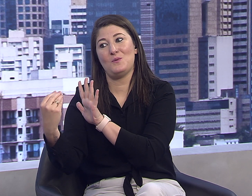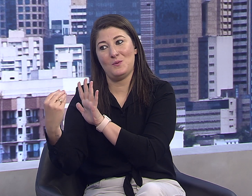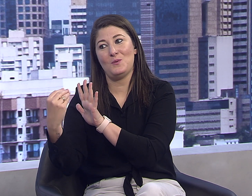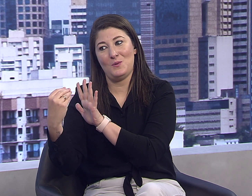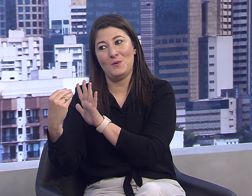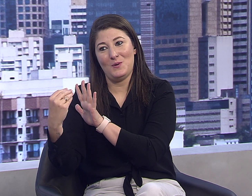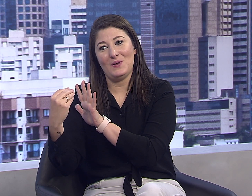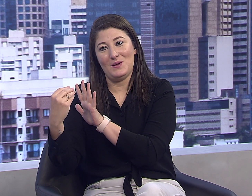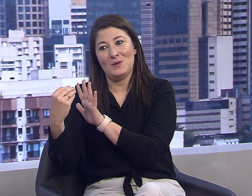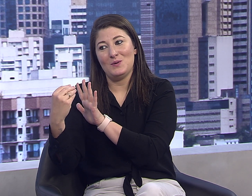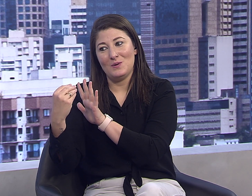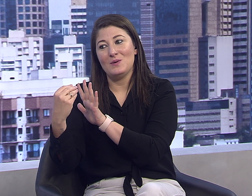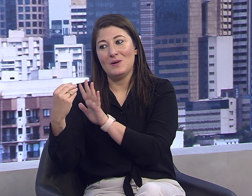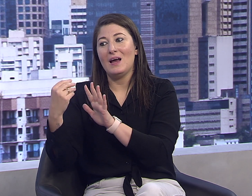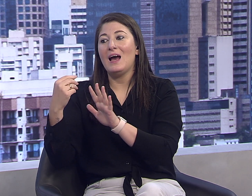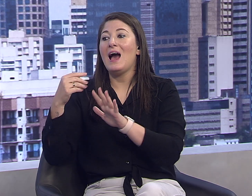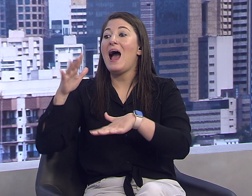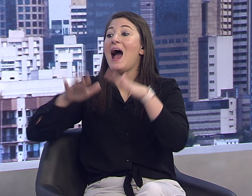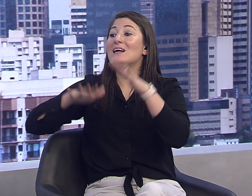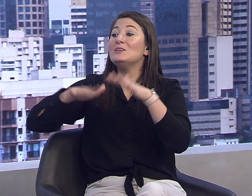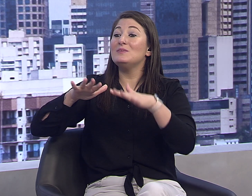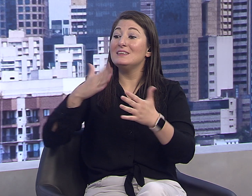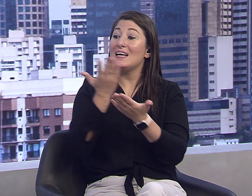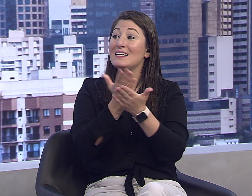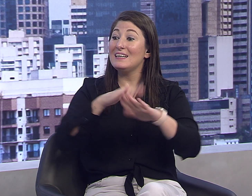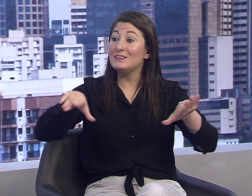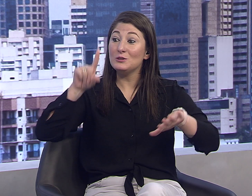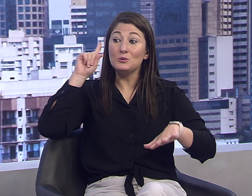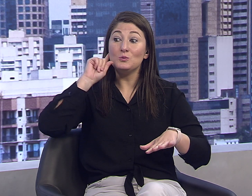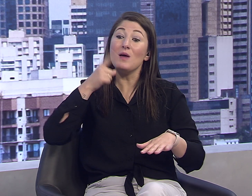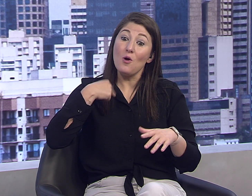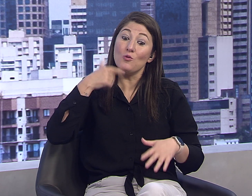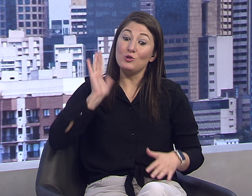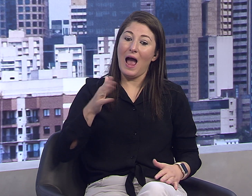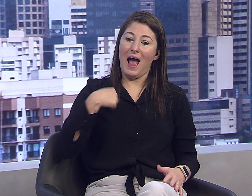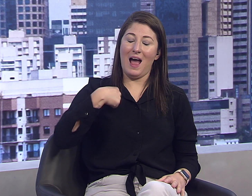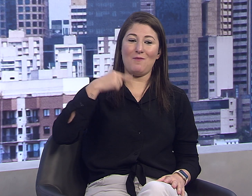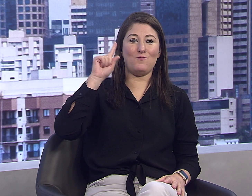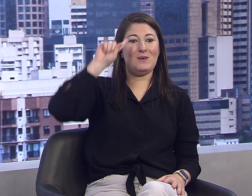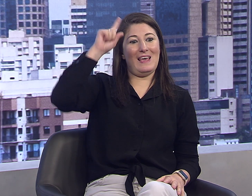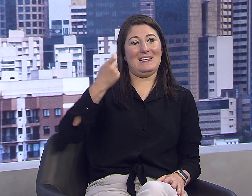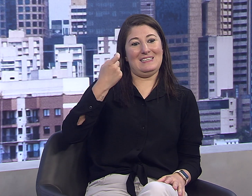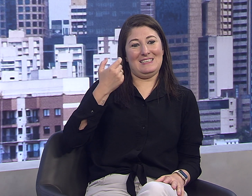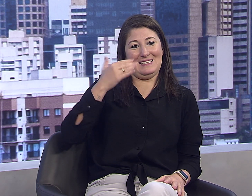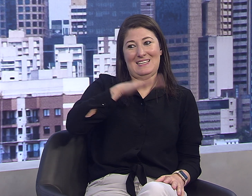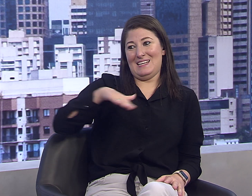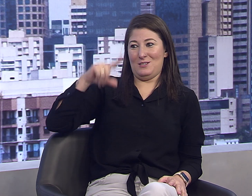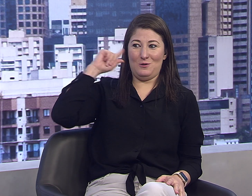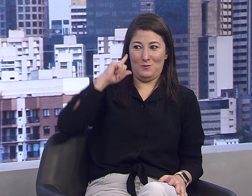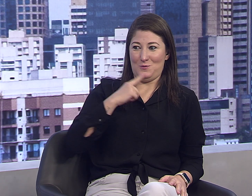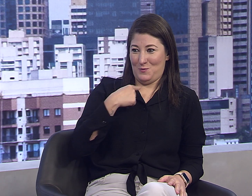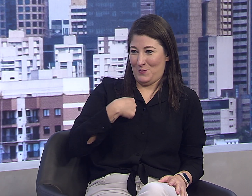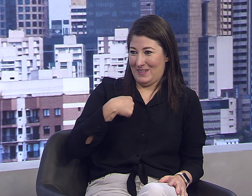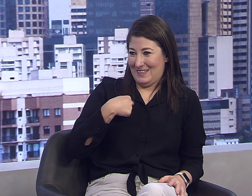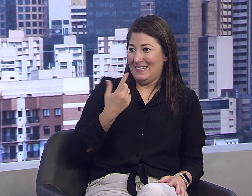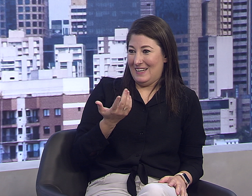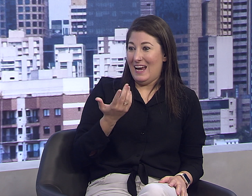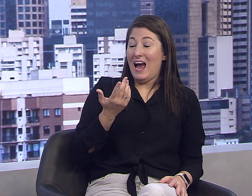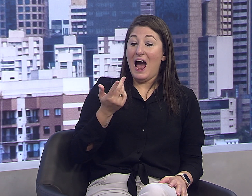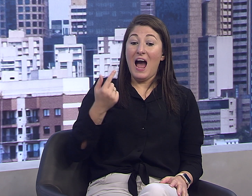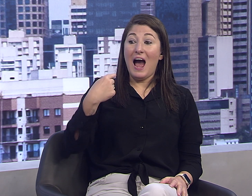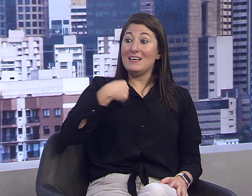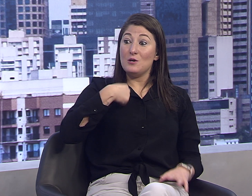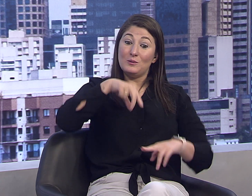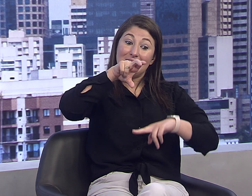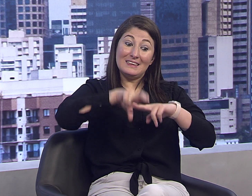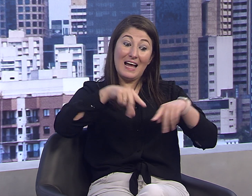idioma, como também não ter uma referência em um modelo em sala de aula que o represente. Né? A criança, por exemplo, eu já fui uma